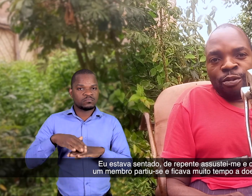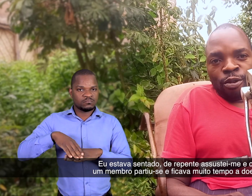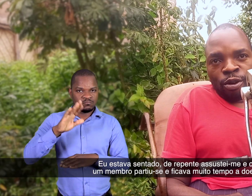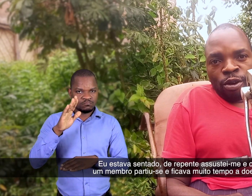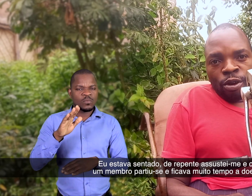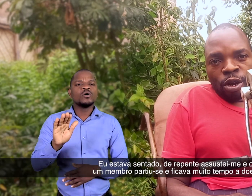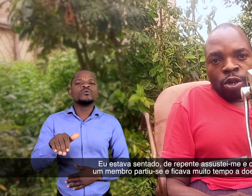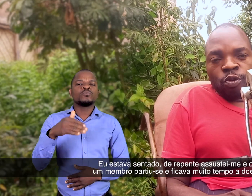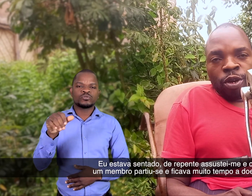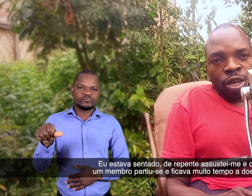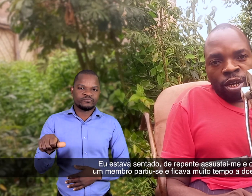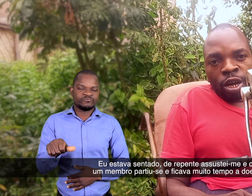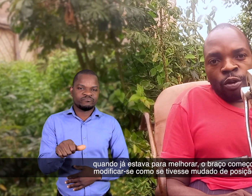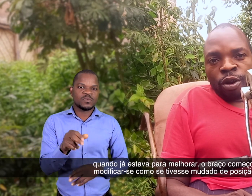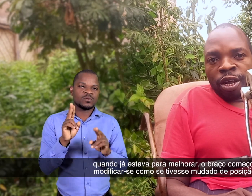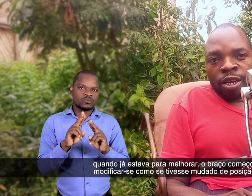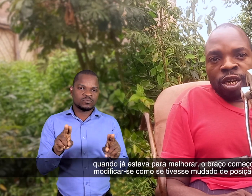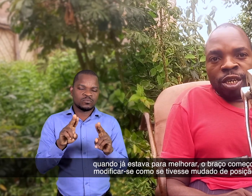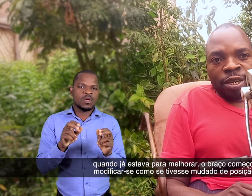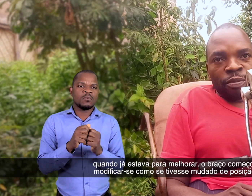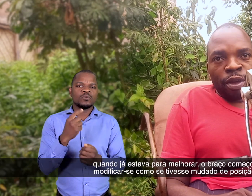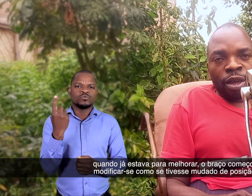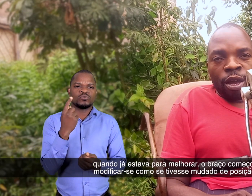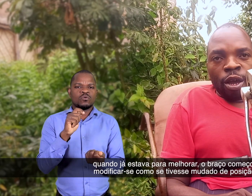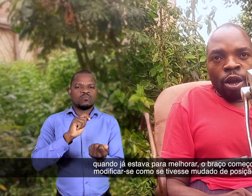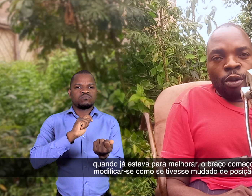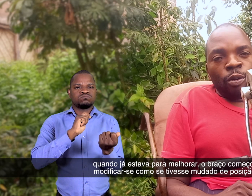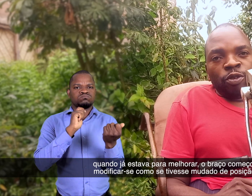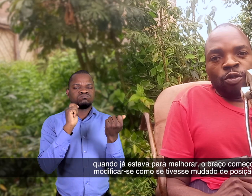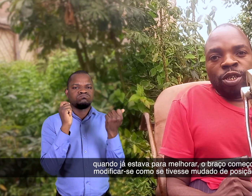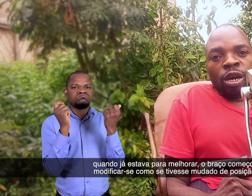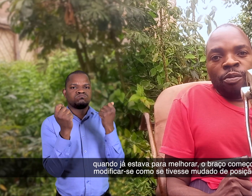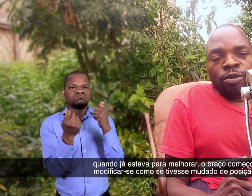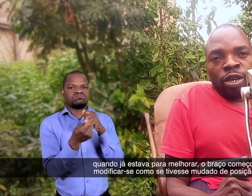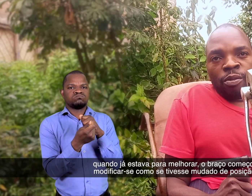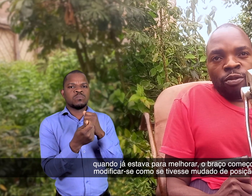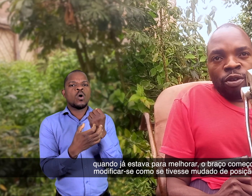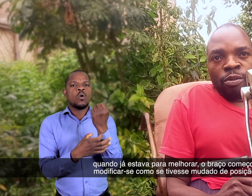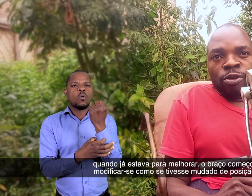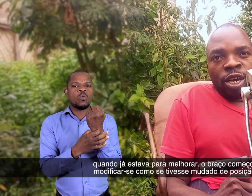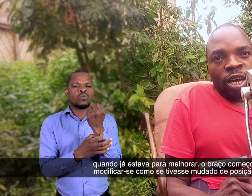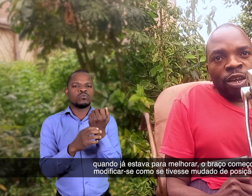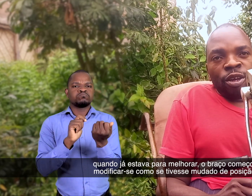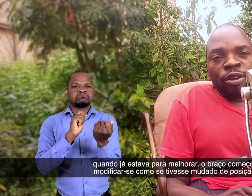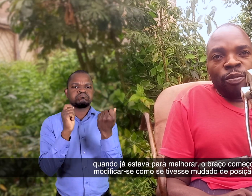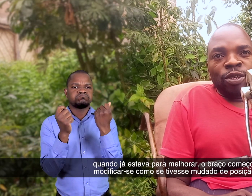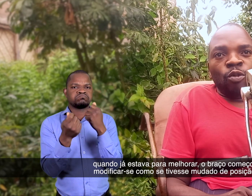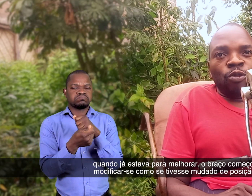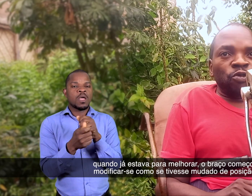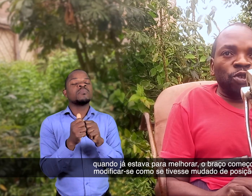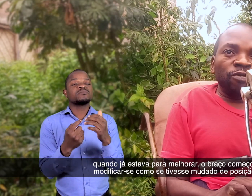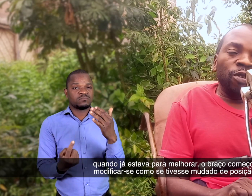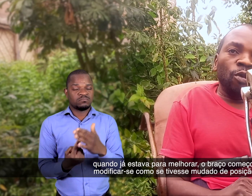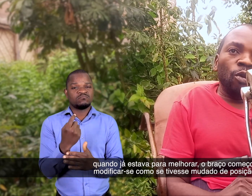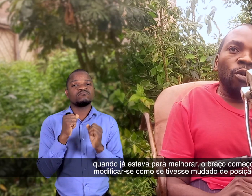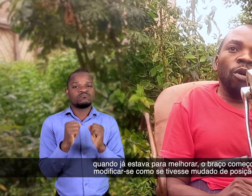tempo, a doer, ao querer já estar bem, começou já a mudar, passei